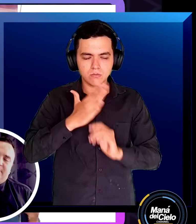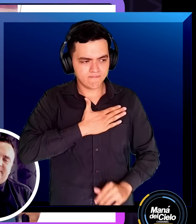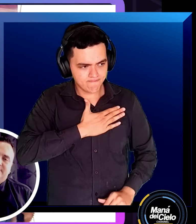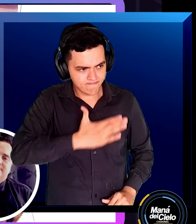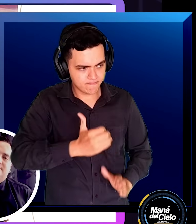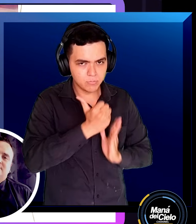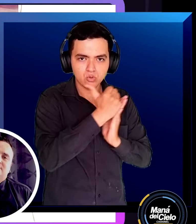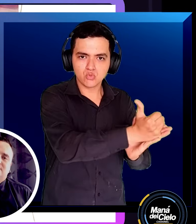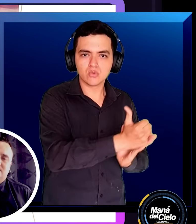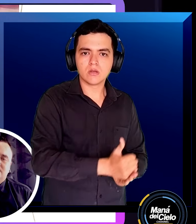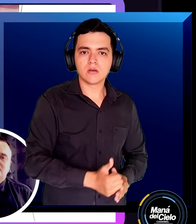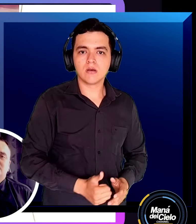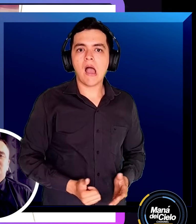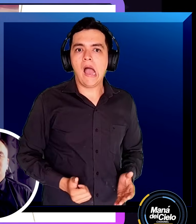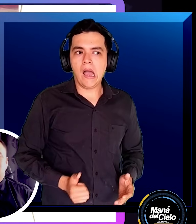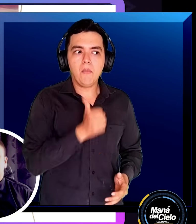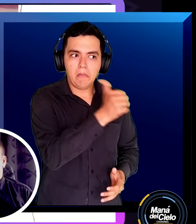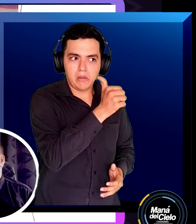incomoda.